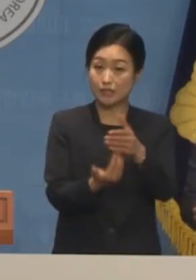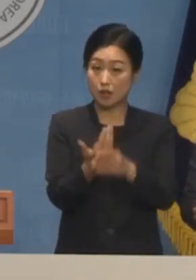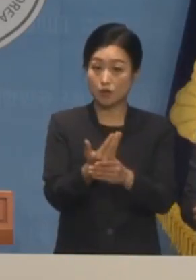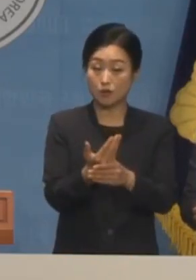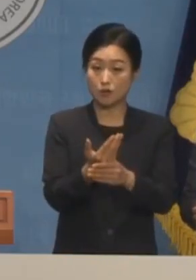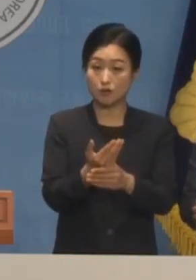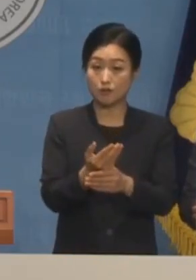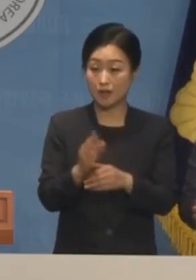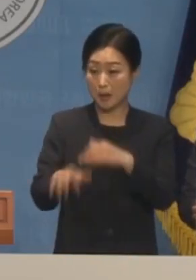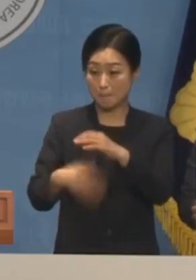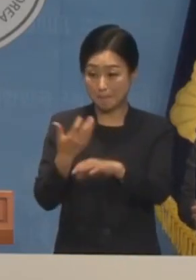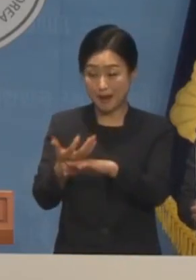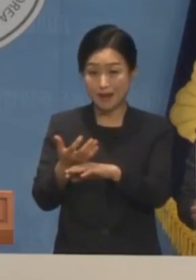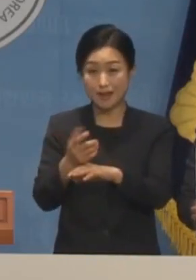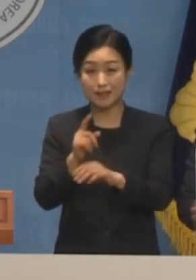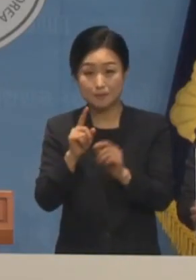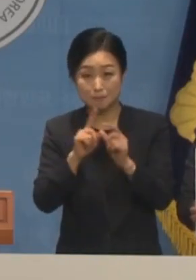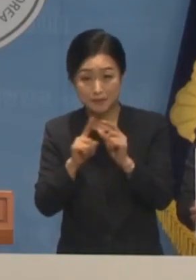2021년